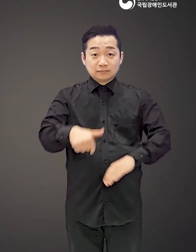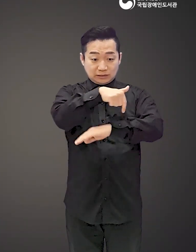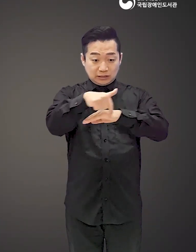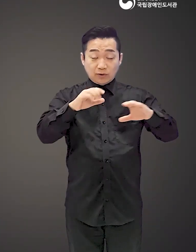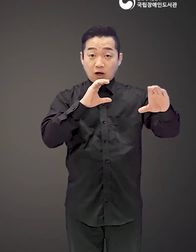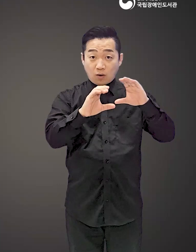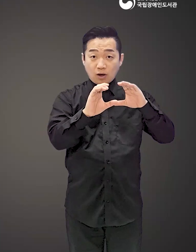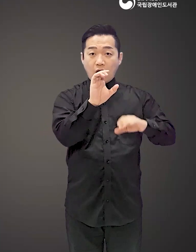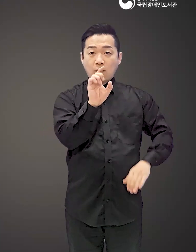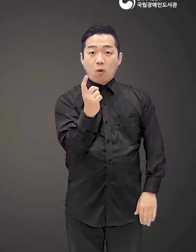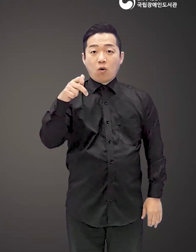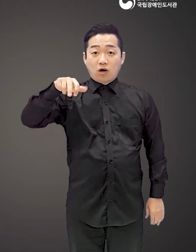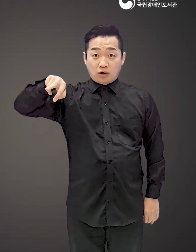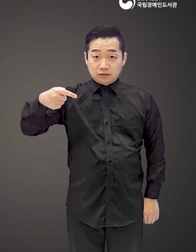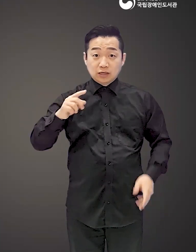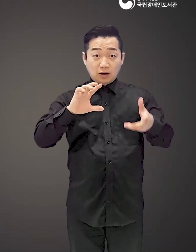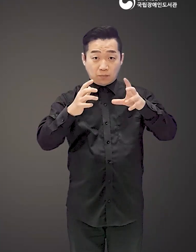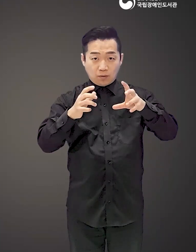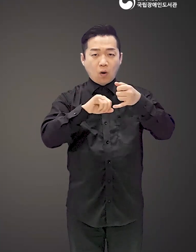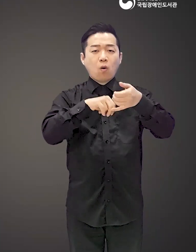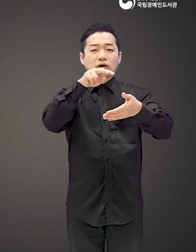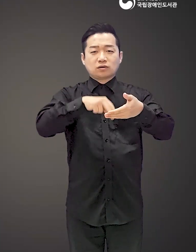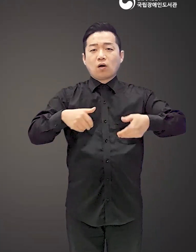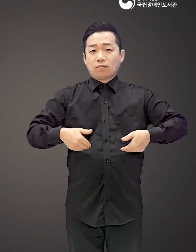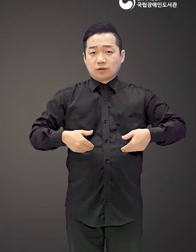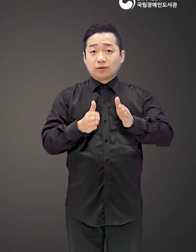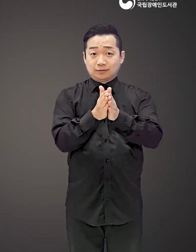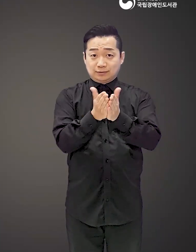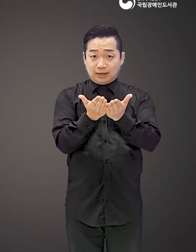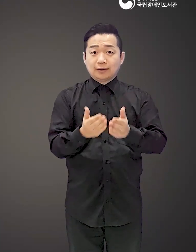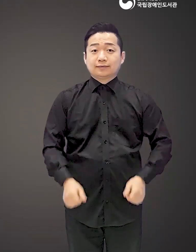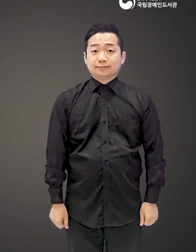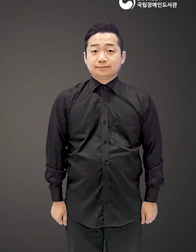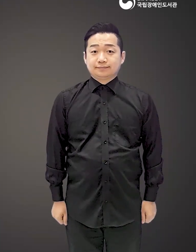기획 커뮤니티 포커스 포럼의 필독 교과서.